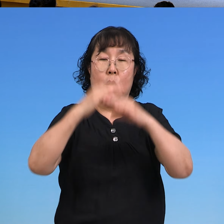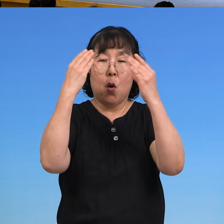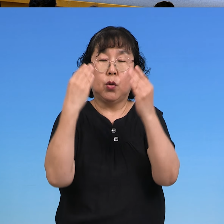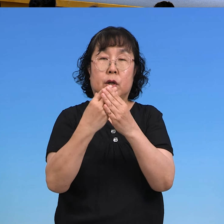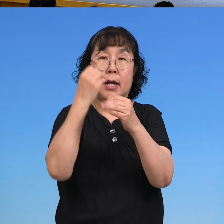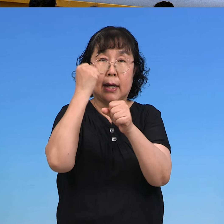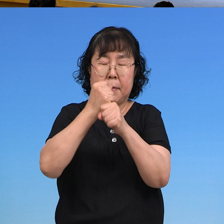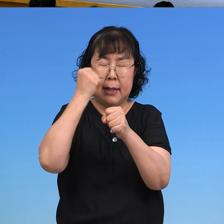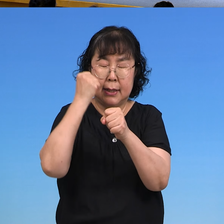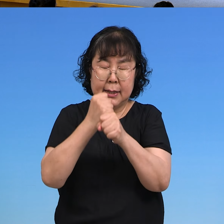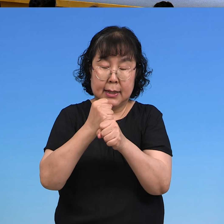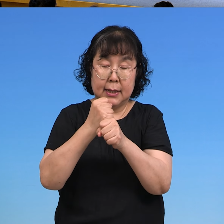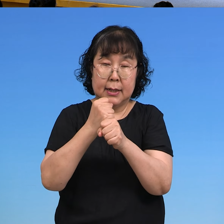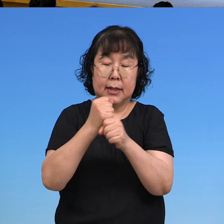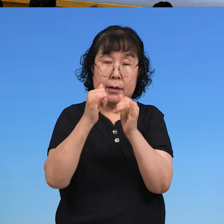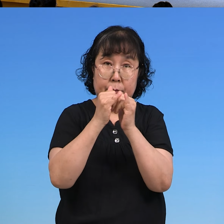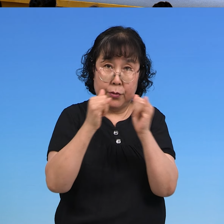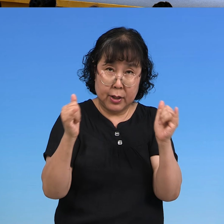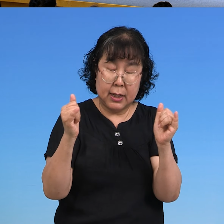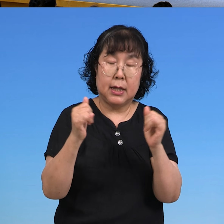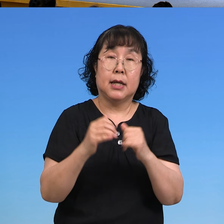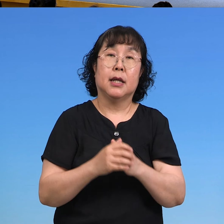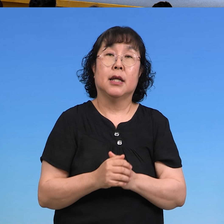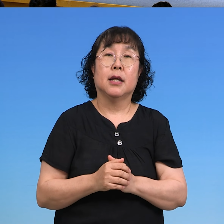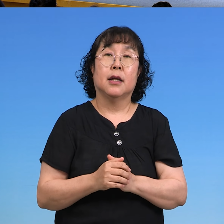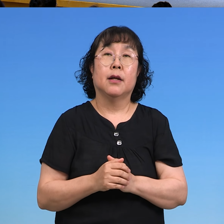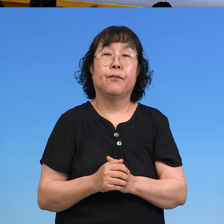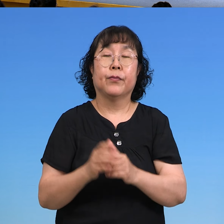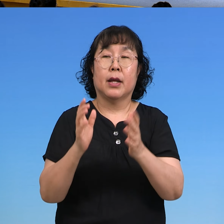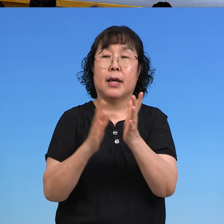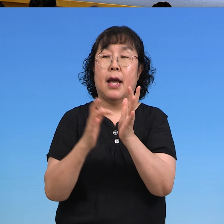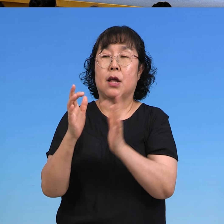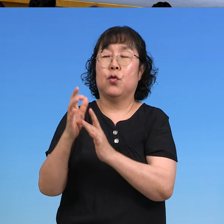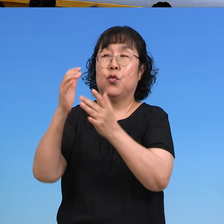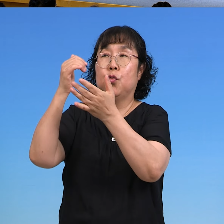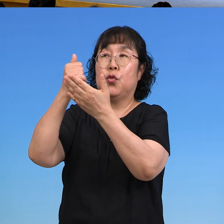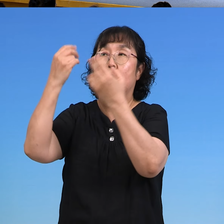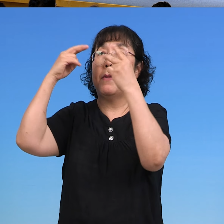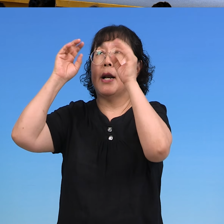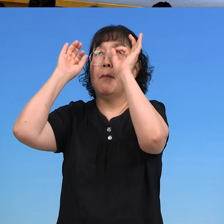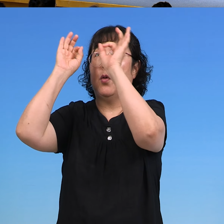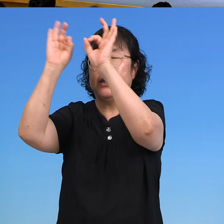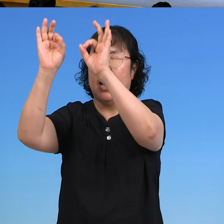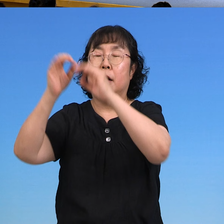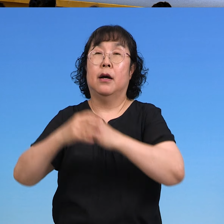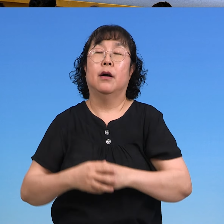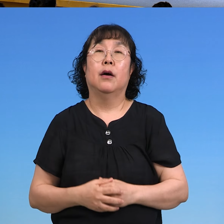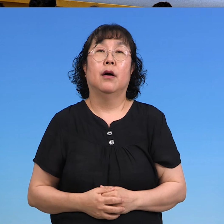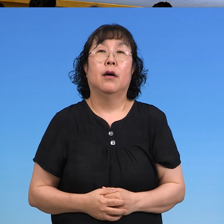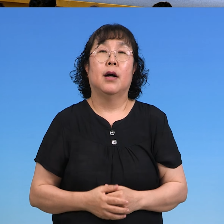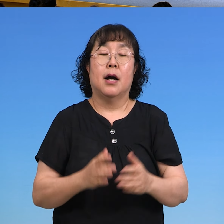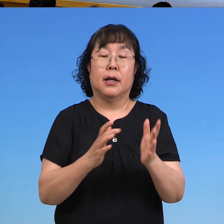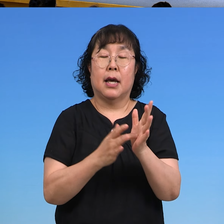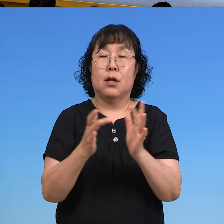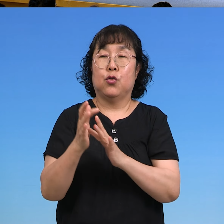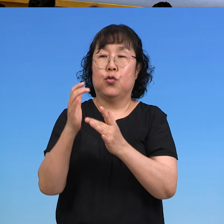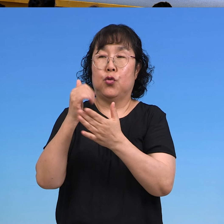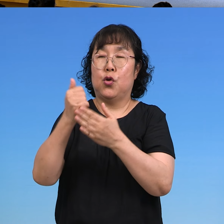온전하게 하시는 이인 예수를 바라보자. 예수를